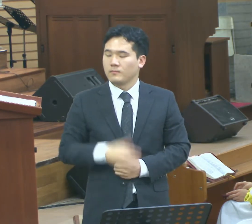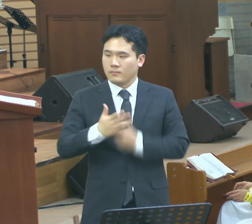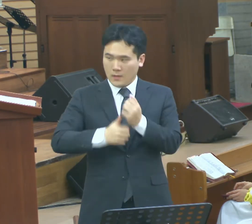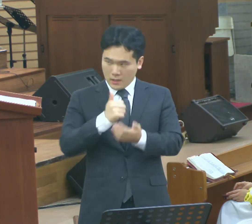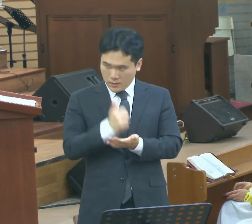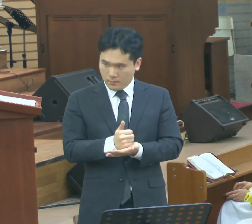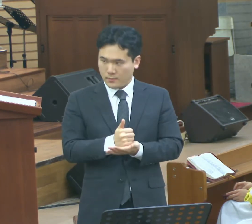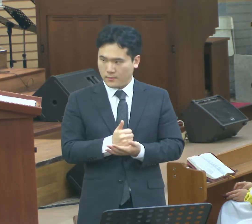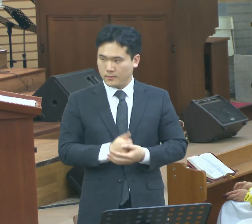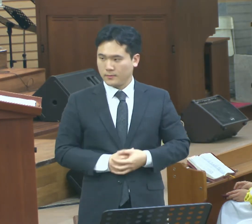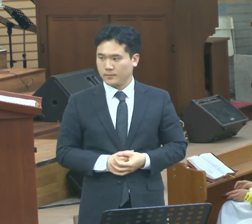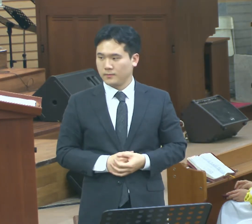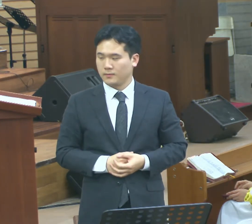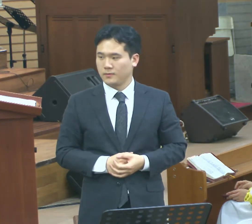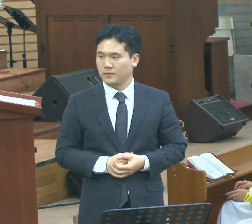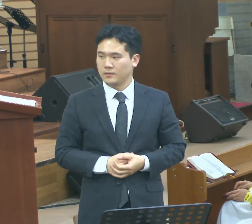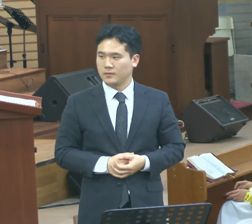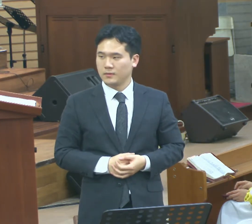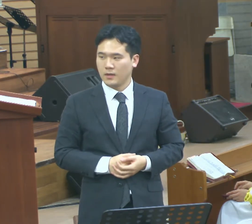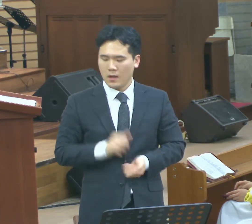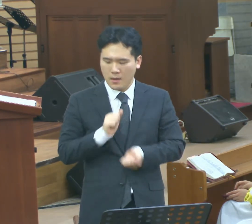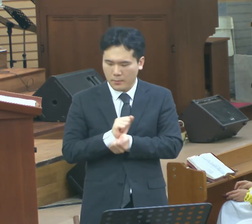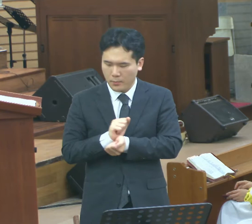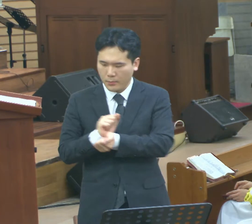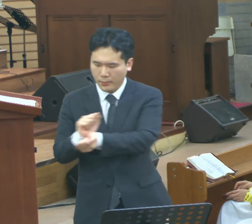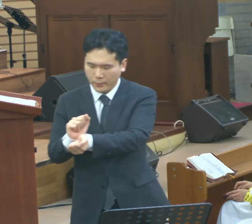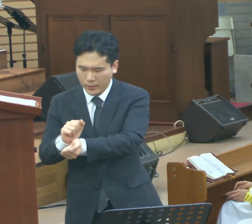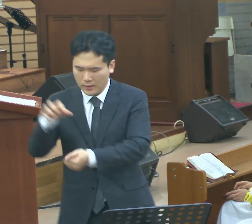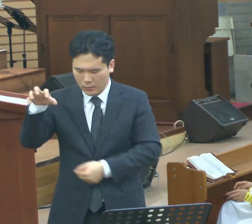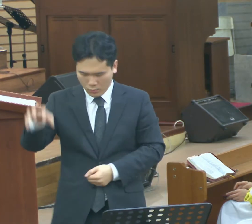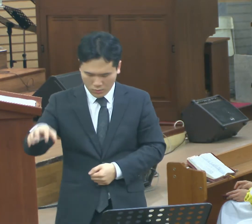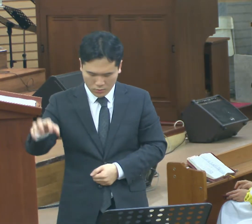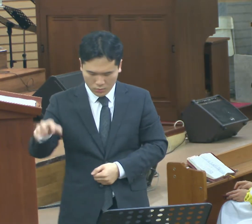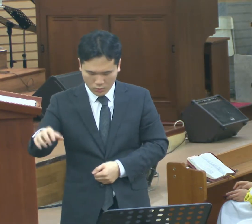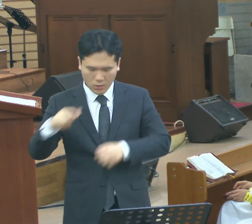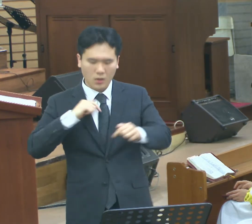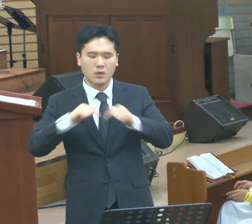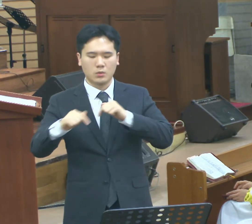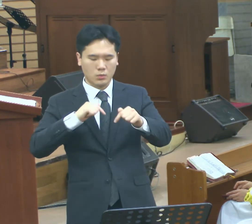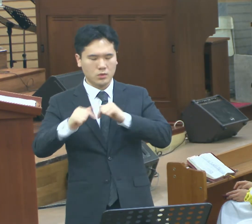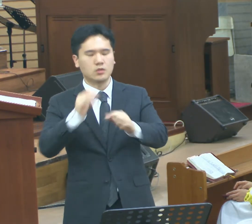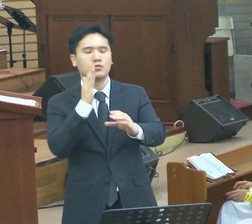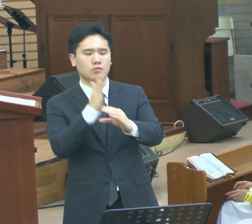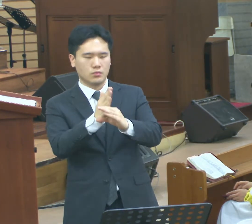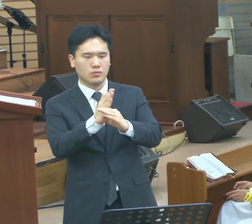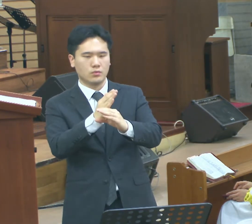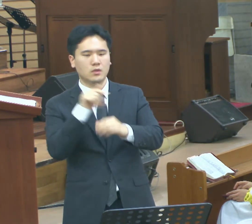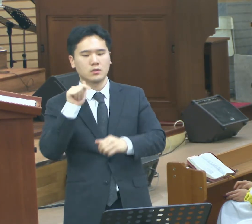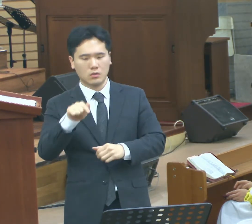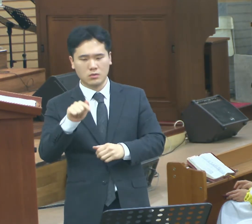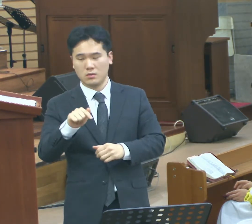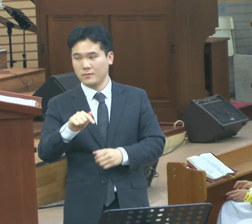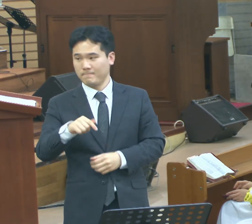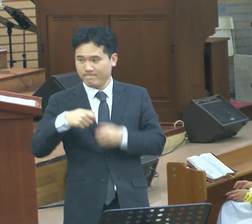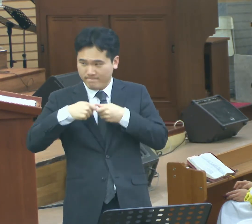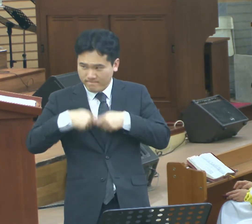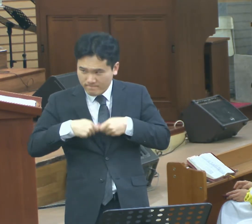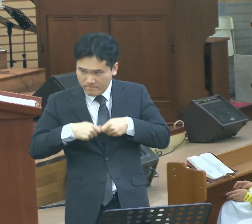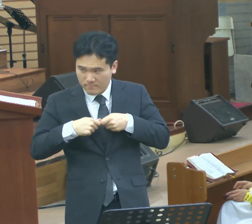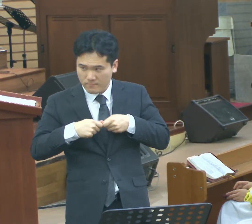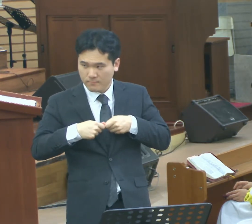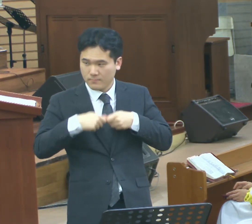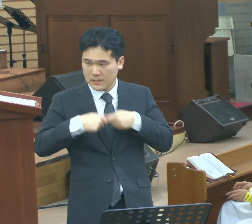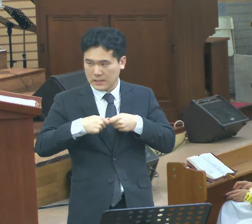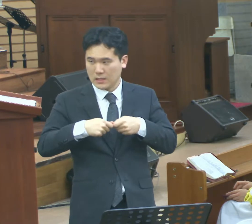하나님은 포로로 잡혀간 곳에서도 통치하고 계시다는 사실을 너무나 자세하게